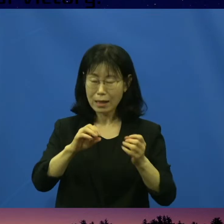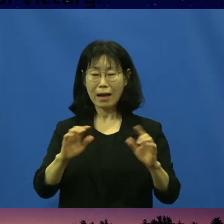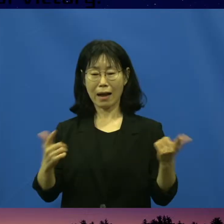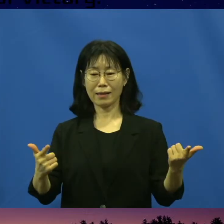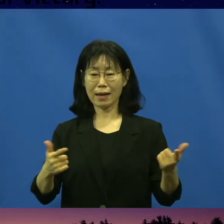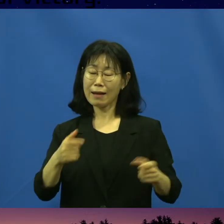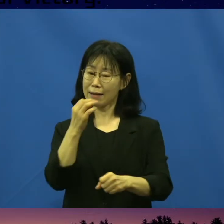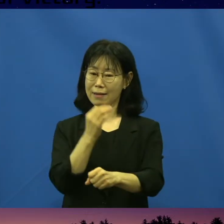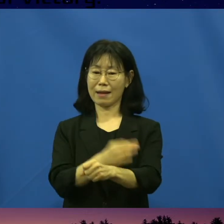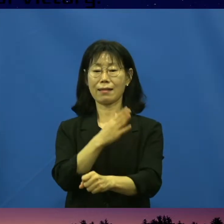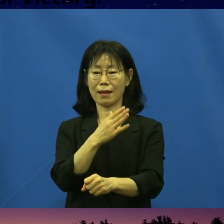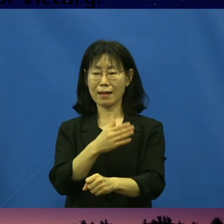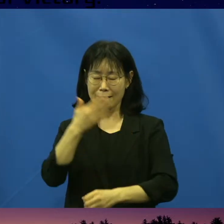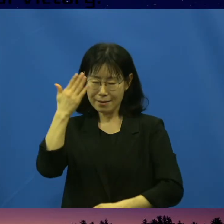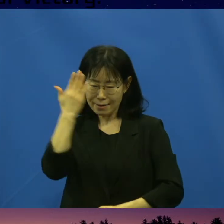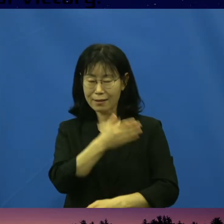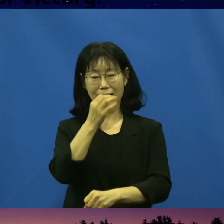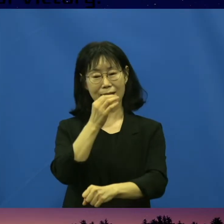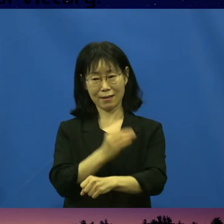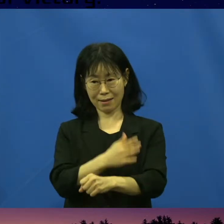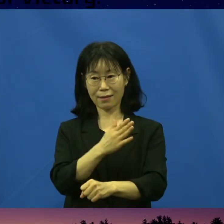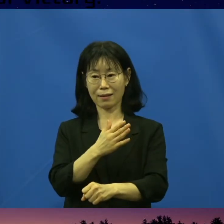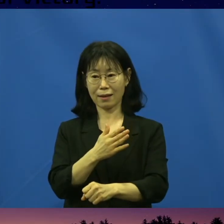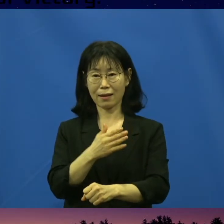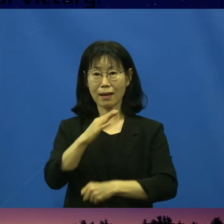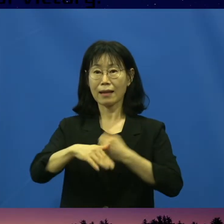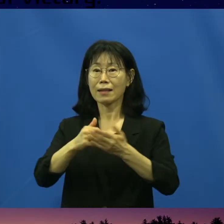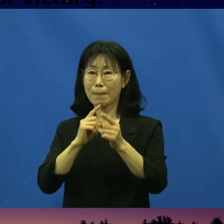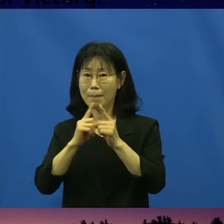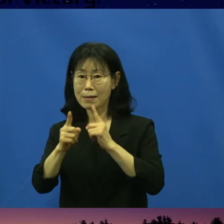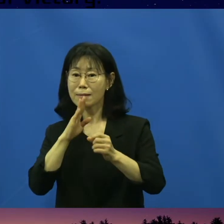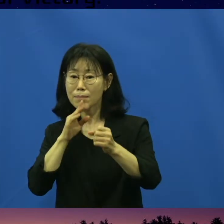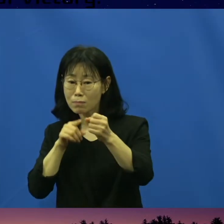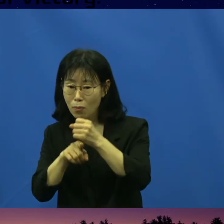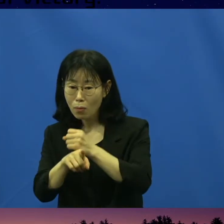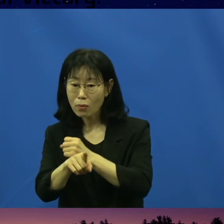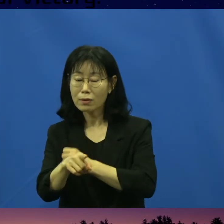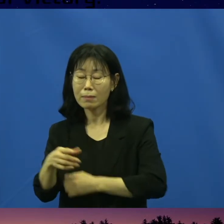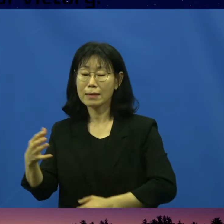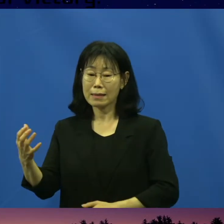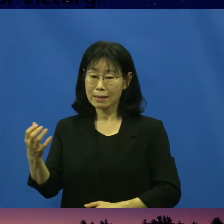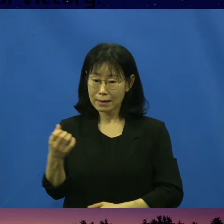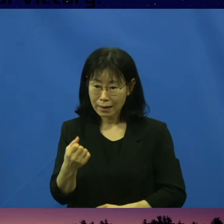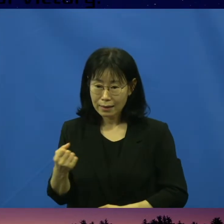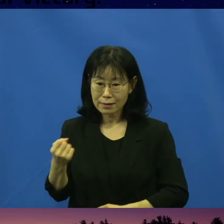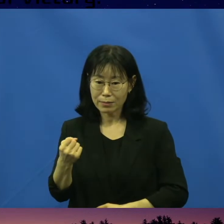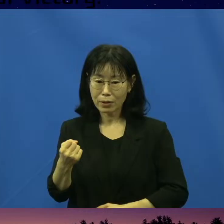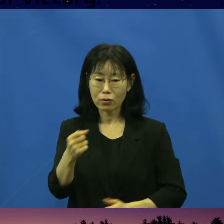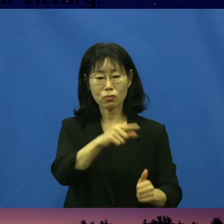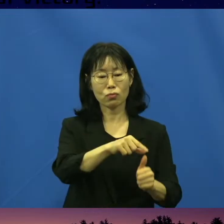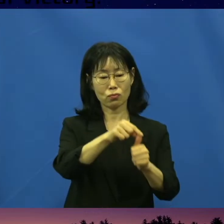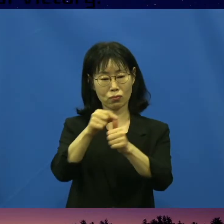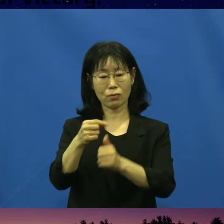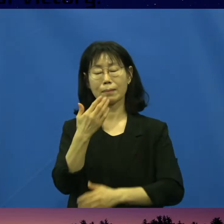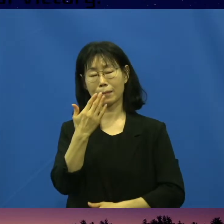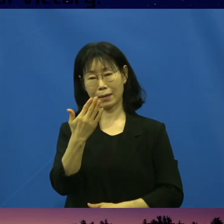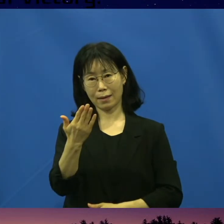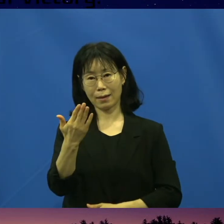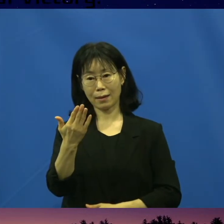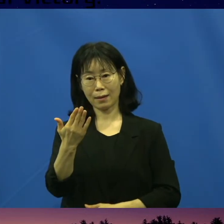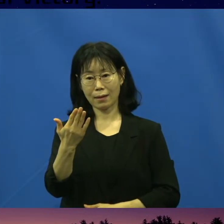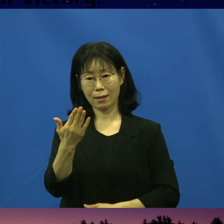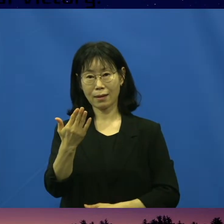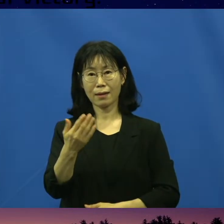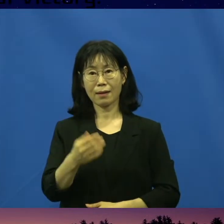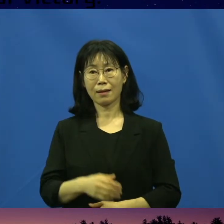공한 말들은 아무리 해봐야 소용이 없어요. 하나님의 말씀, 진리, 그 복음은 사람을 살리고 그 복음은 능력이 있습니다.